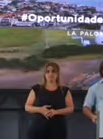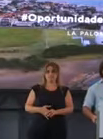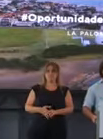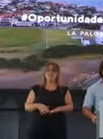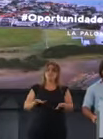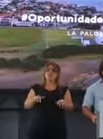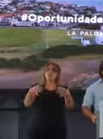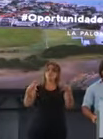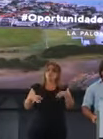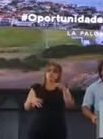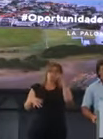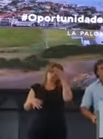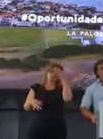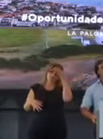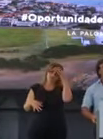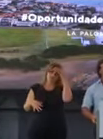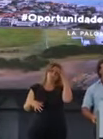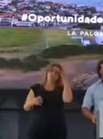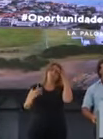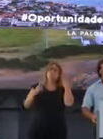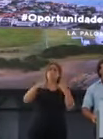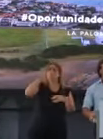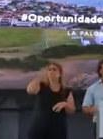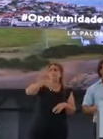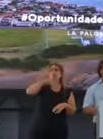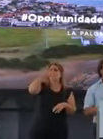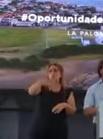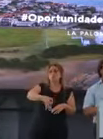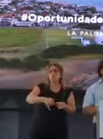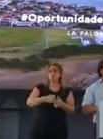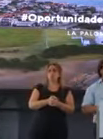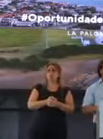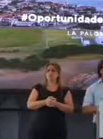Anda por ahí un discurso